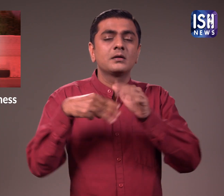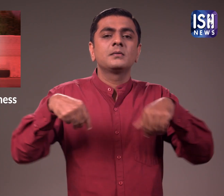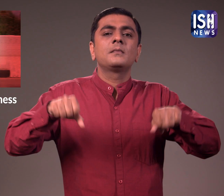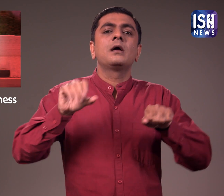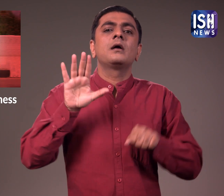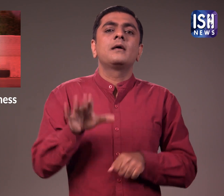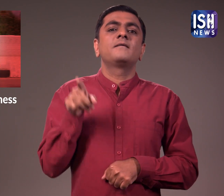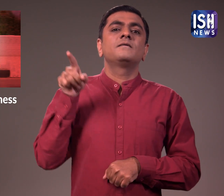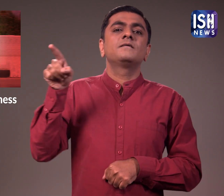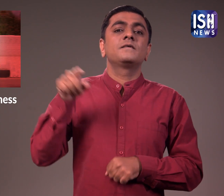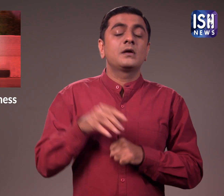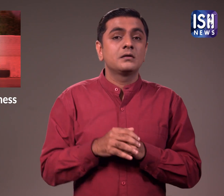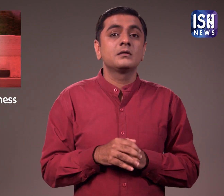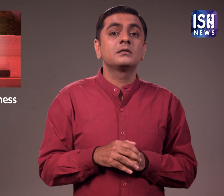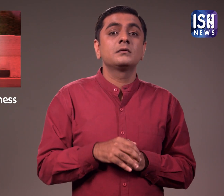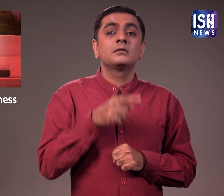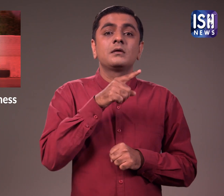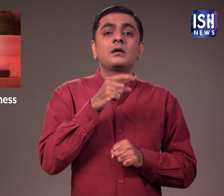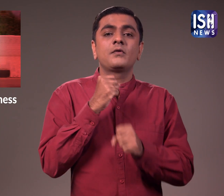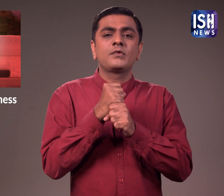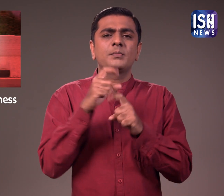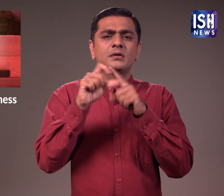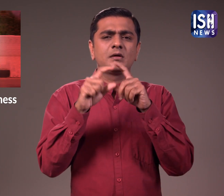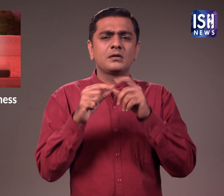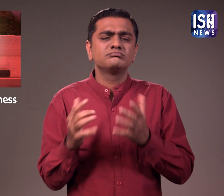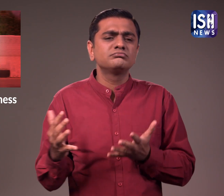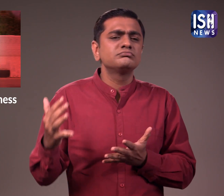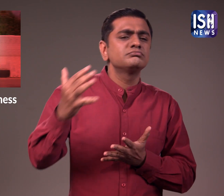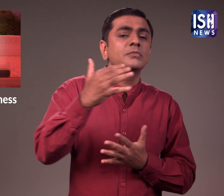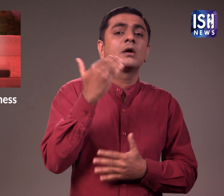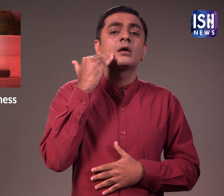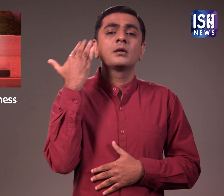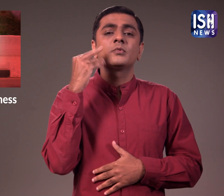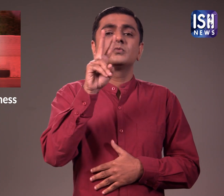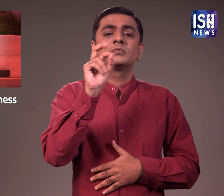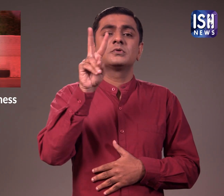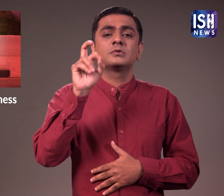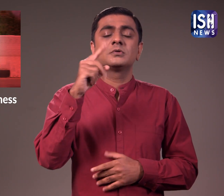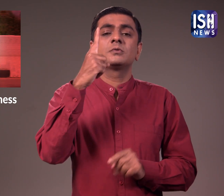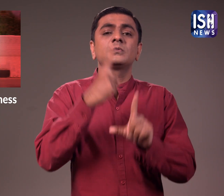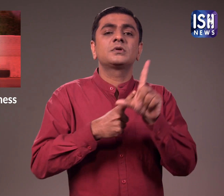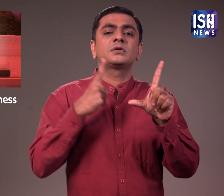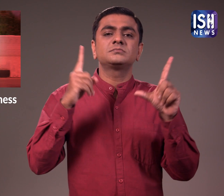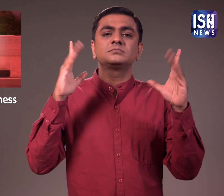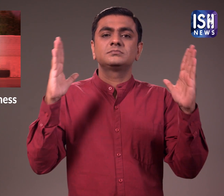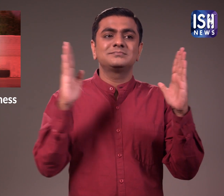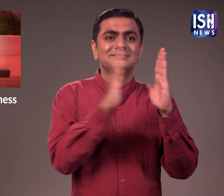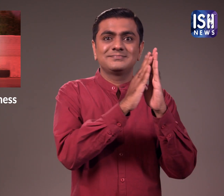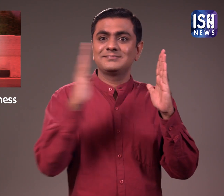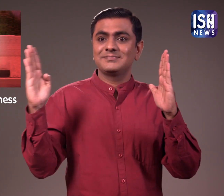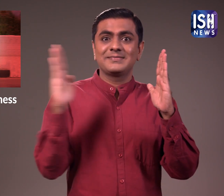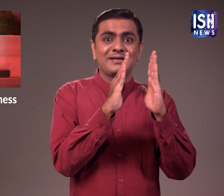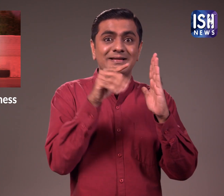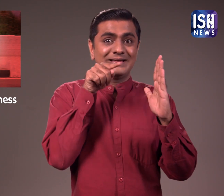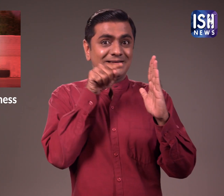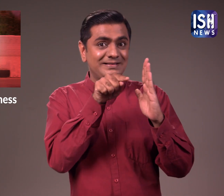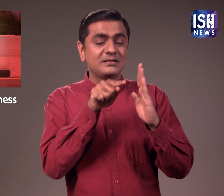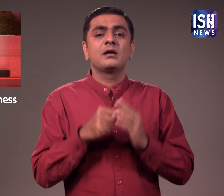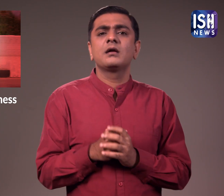दो पहिया वाहन है सरकारी आखणों के मुताबिक 2020 में